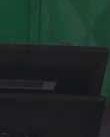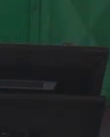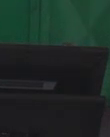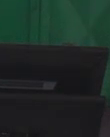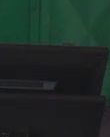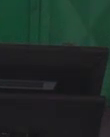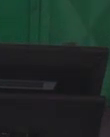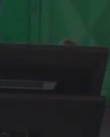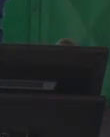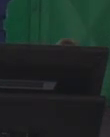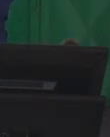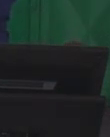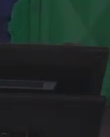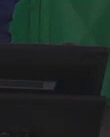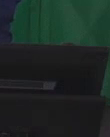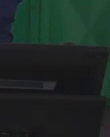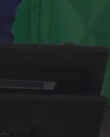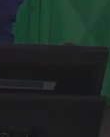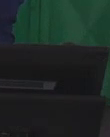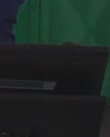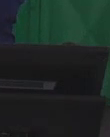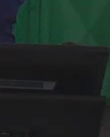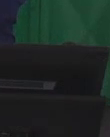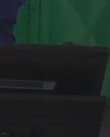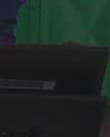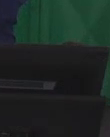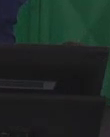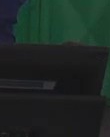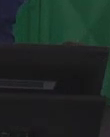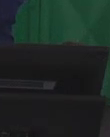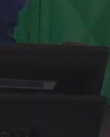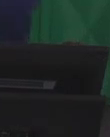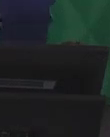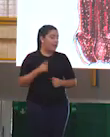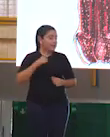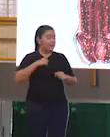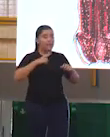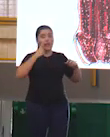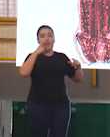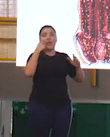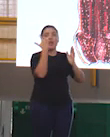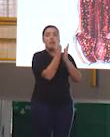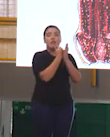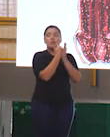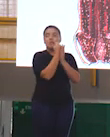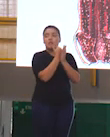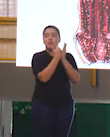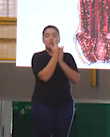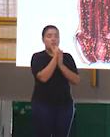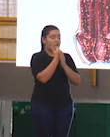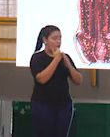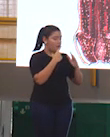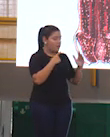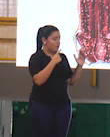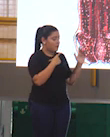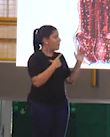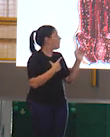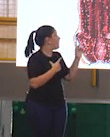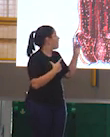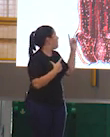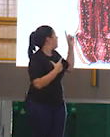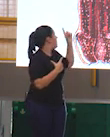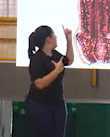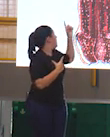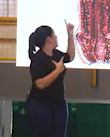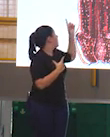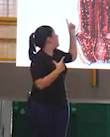Aproveitando essa imagem aqui, viu? Só para voltar aqui, só um instantinho. Essa imagem, se você observar aqui na porção superior, você